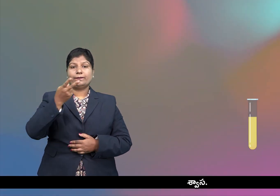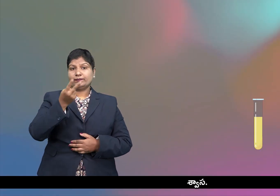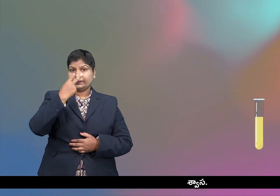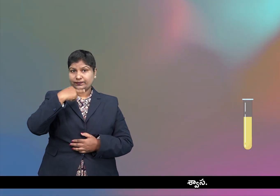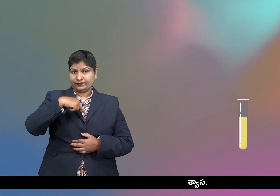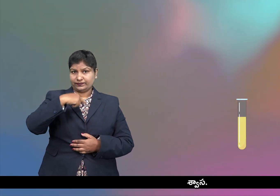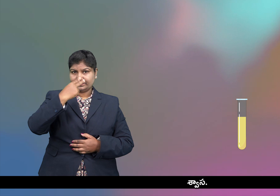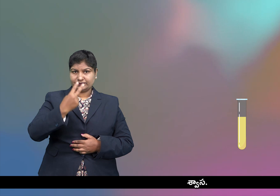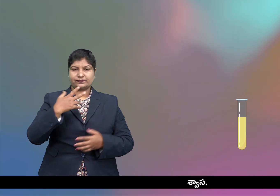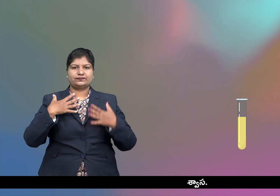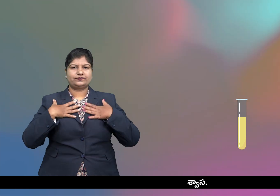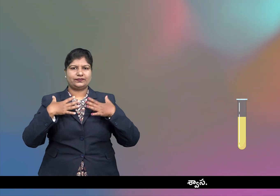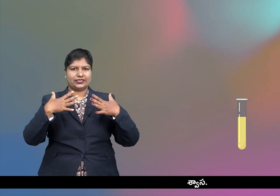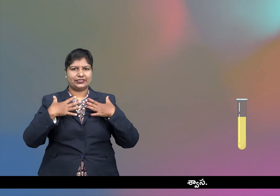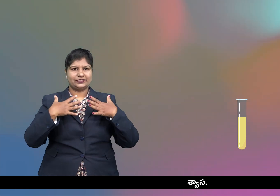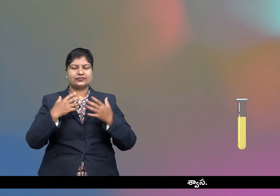శ్వాస.